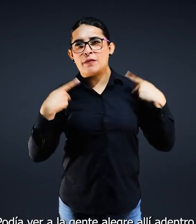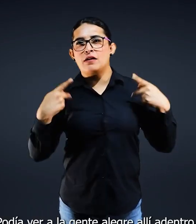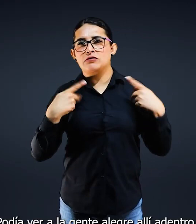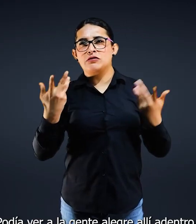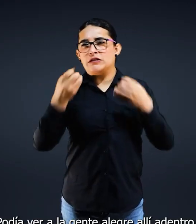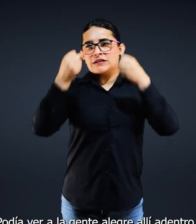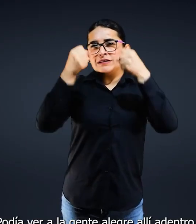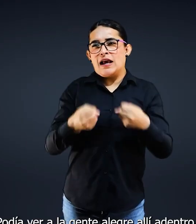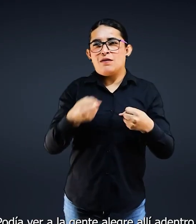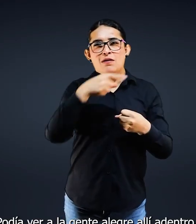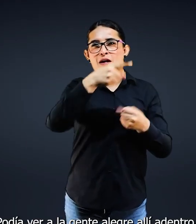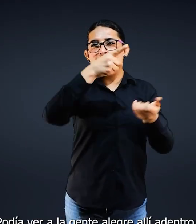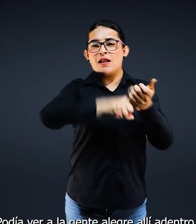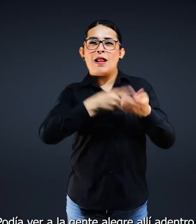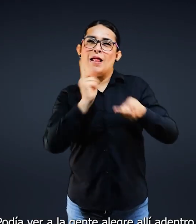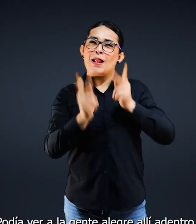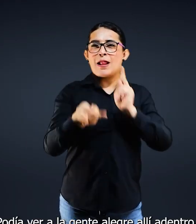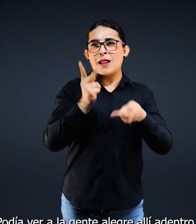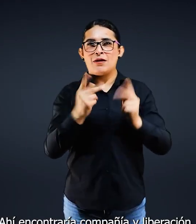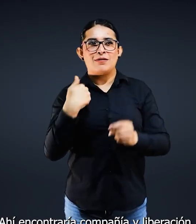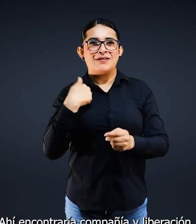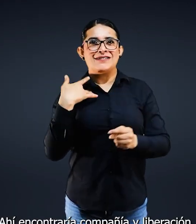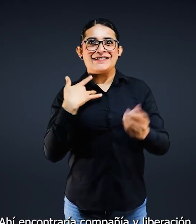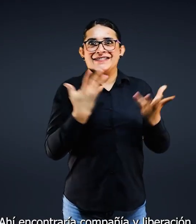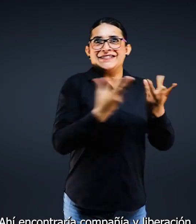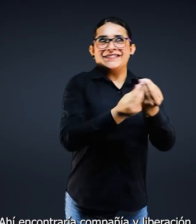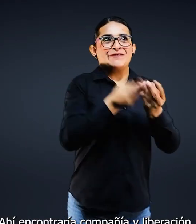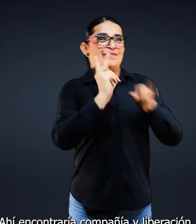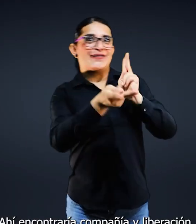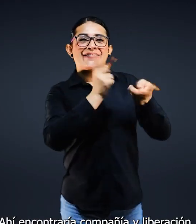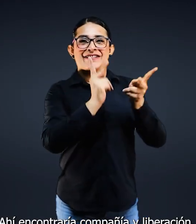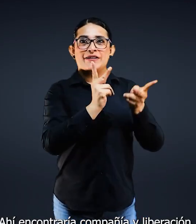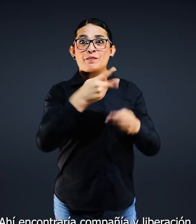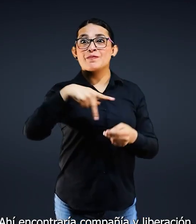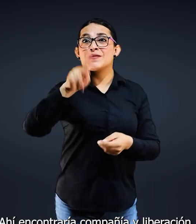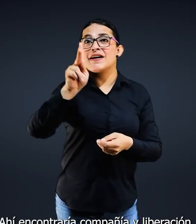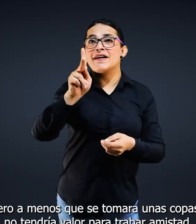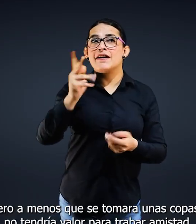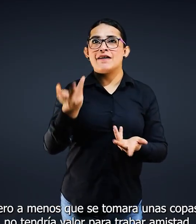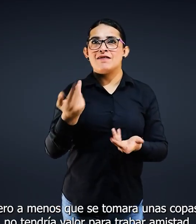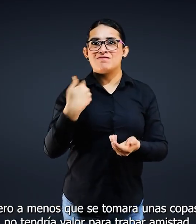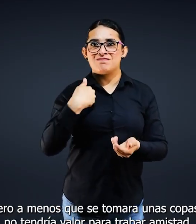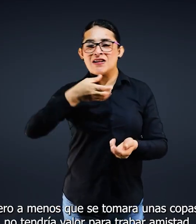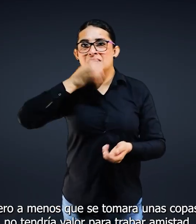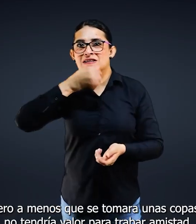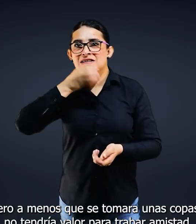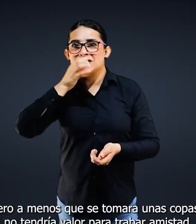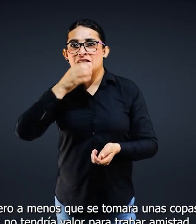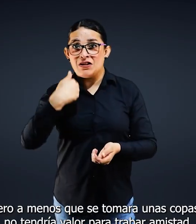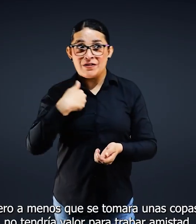Podía ver a la gente alegre allí adentro. Ahí encontraría compañía y liberación, pero a menos que se tomara unas copas,